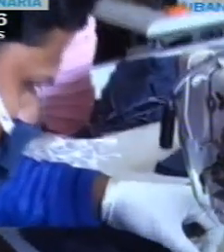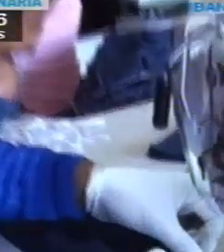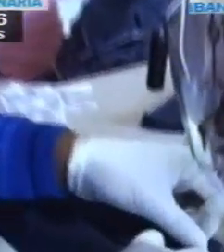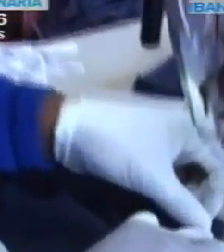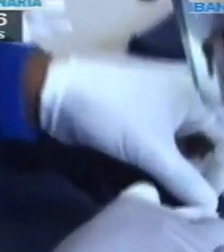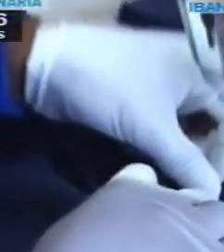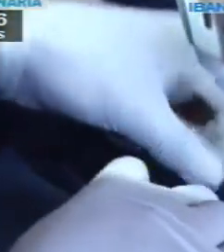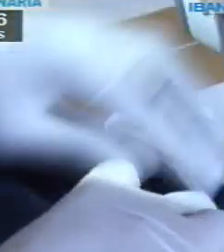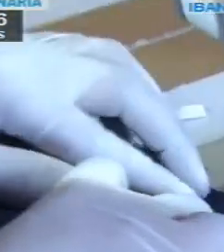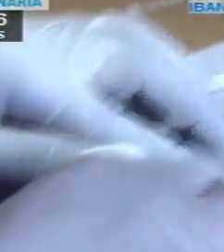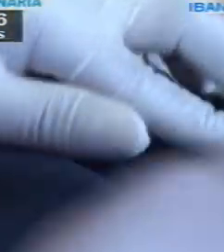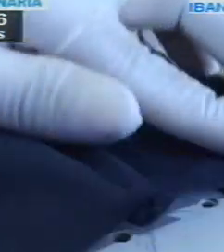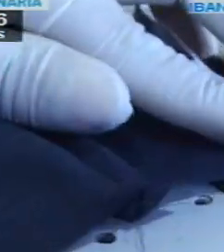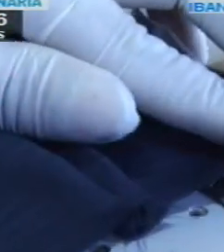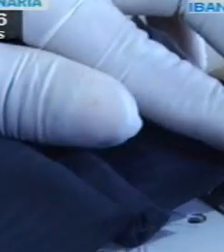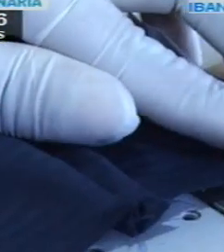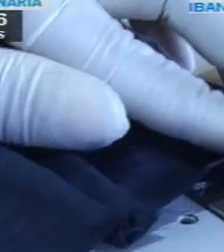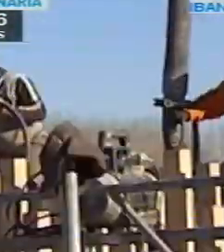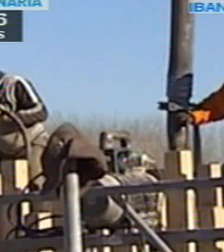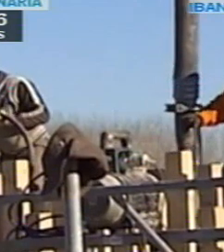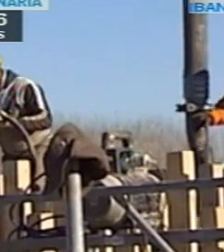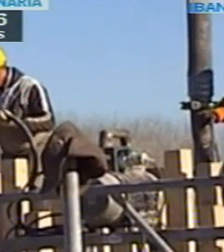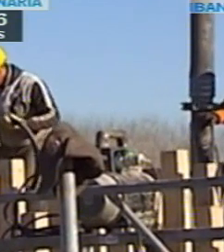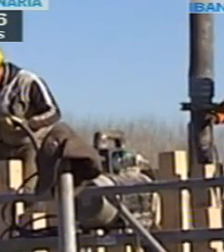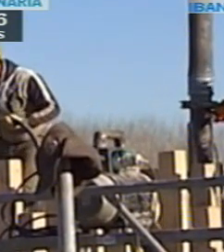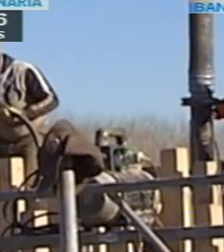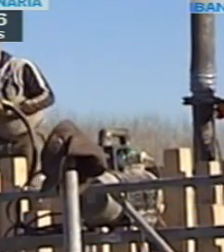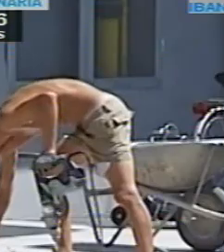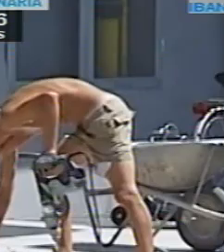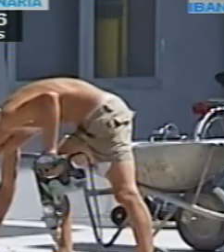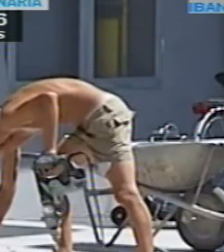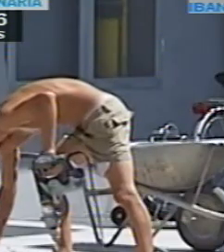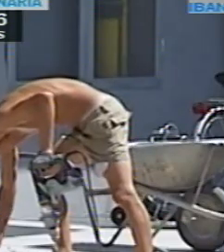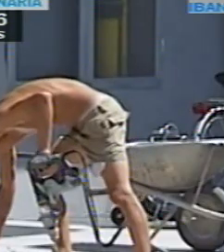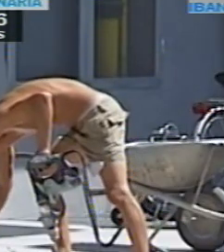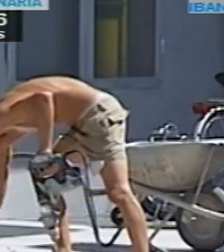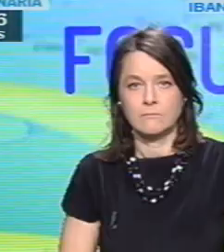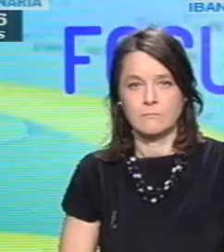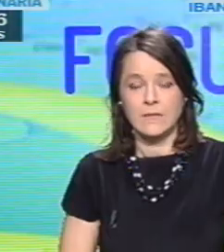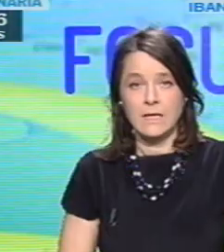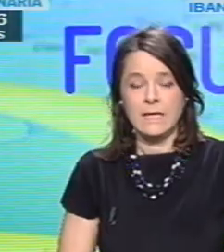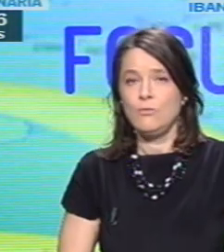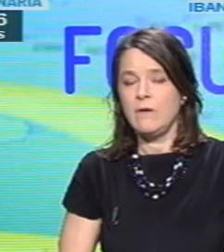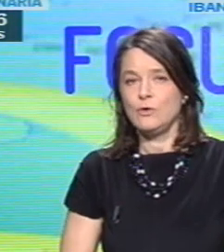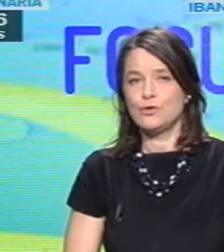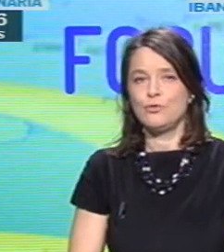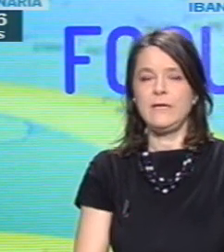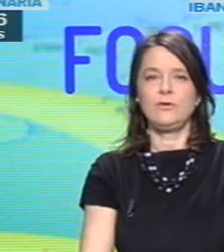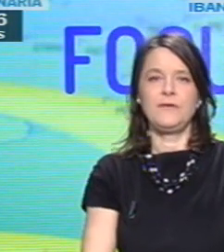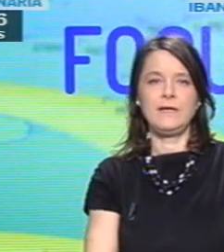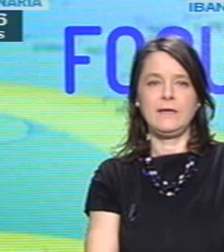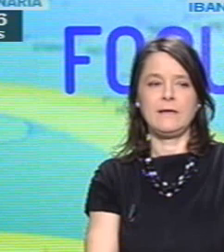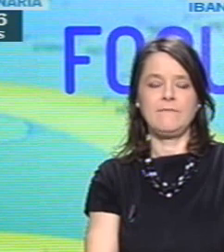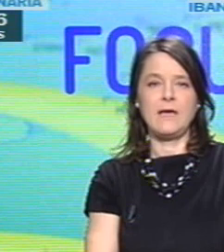dell'artigianato. Manifatturiero, servizi e costruzioni sono gli altri settori dove l'occupazione ha segnato il passo. E un nuovo